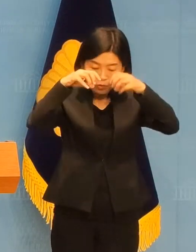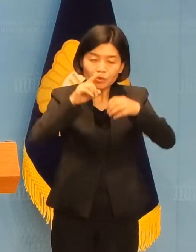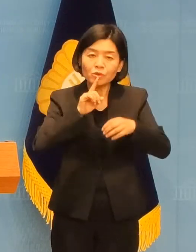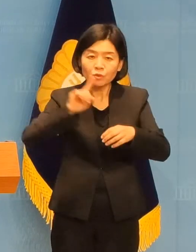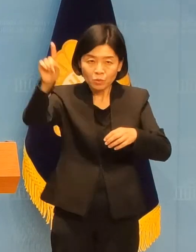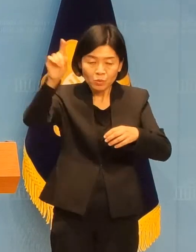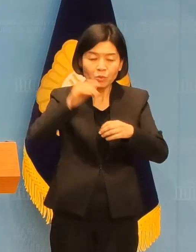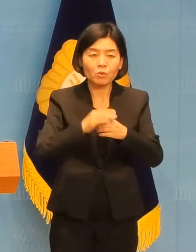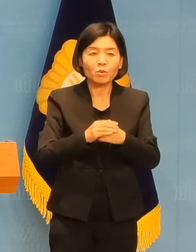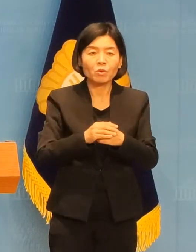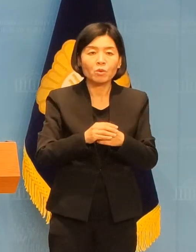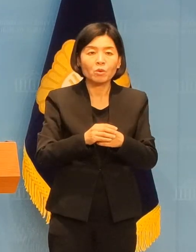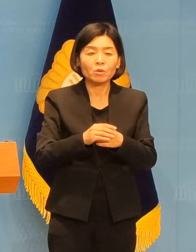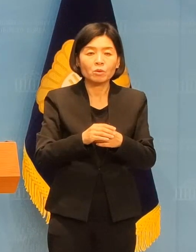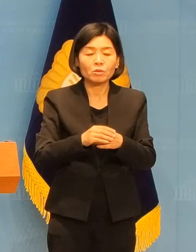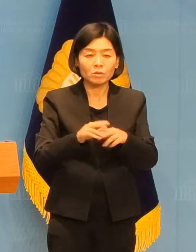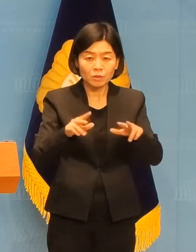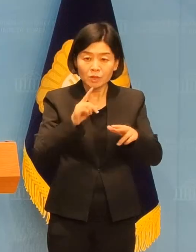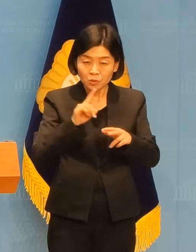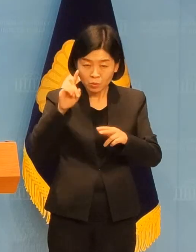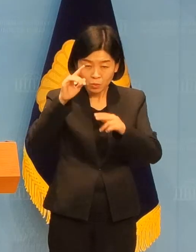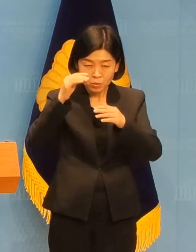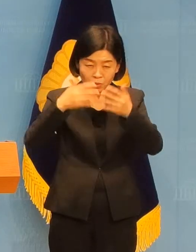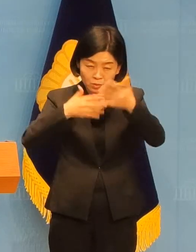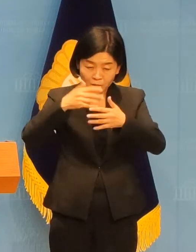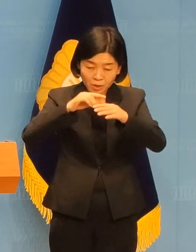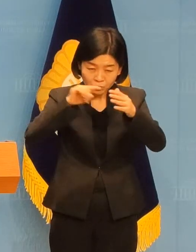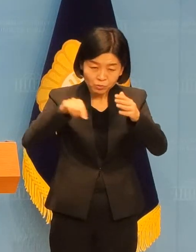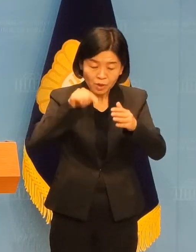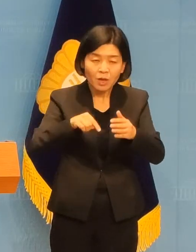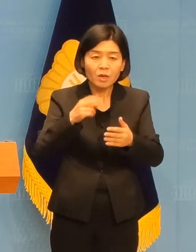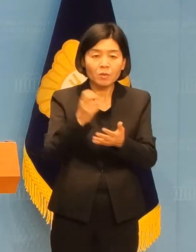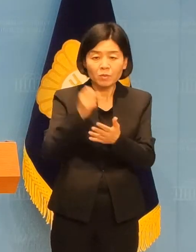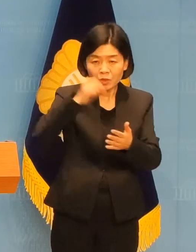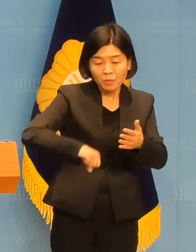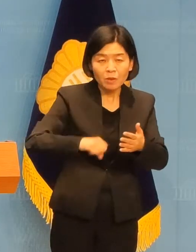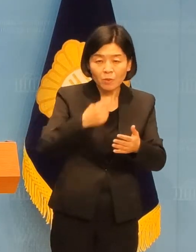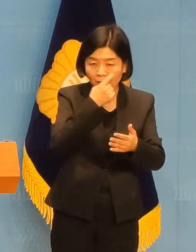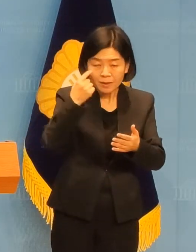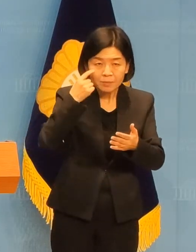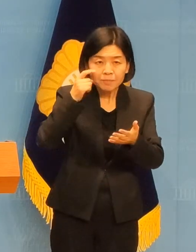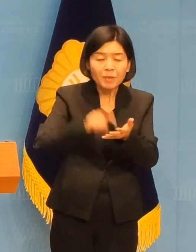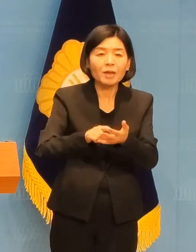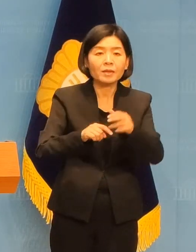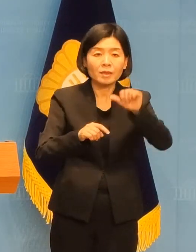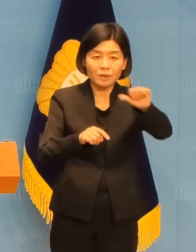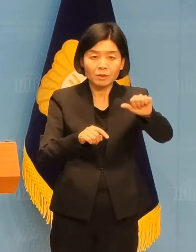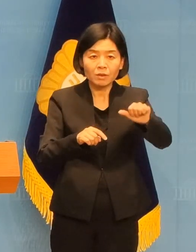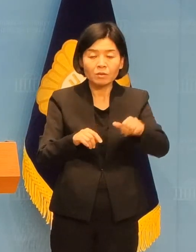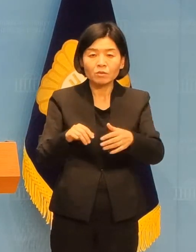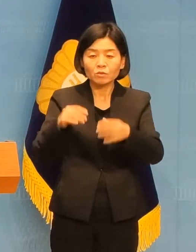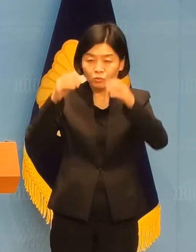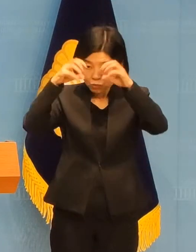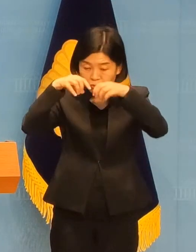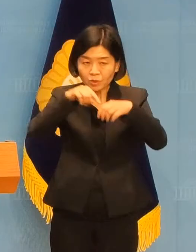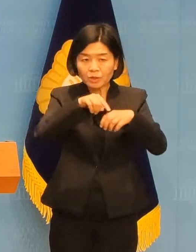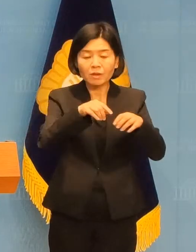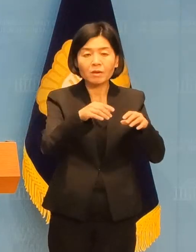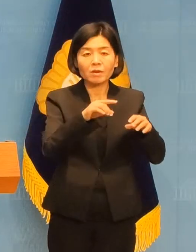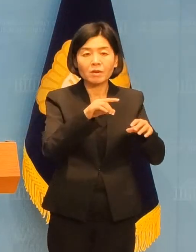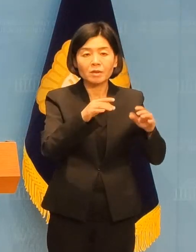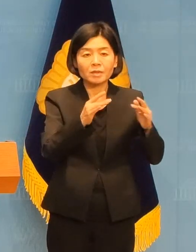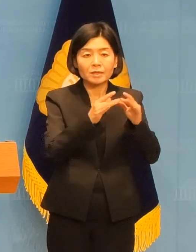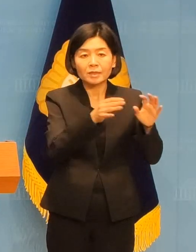조치하였습니다. 또한 그동안 신고해온 영상들 중 위반 사실이 확인된 5개의 채널에 대해 구글로부터 계정 해지